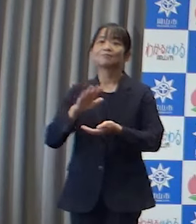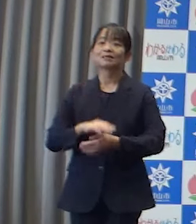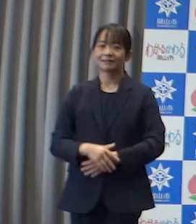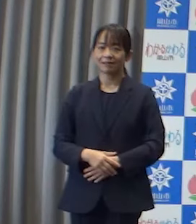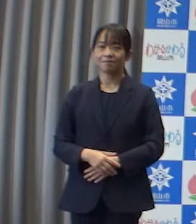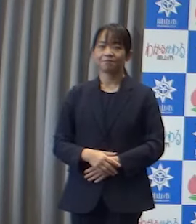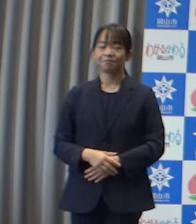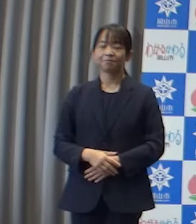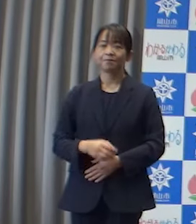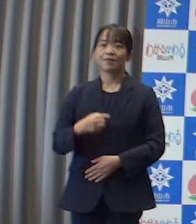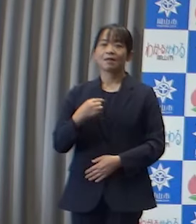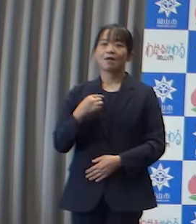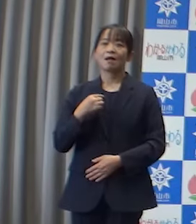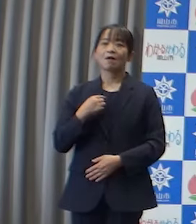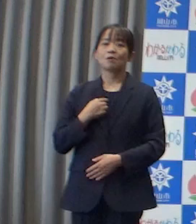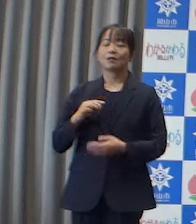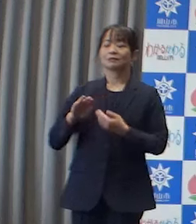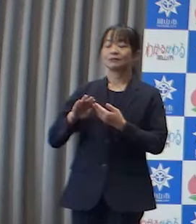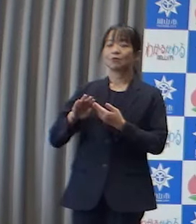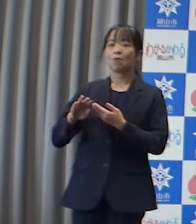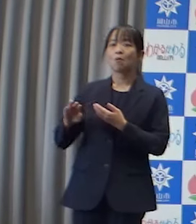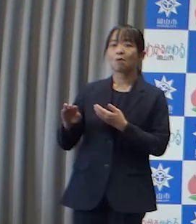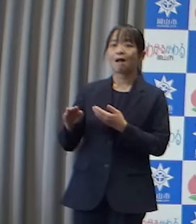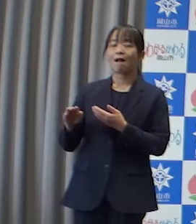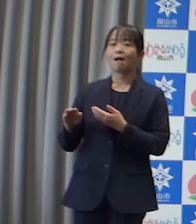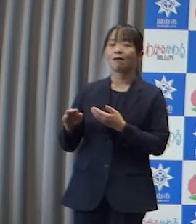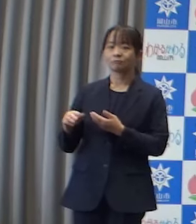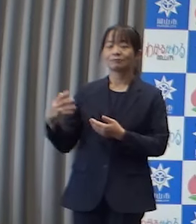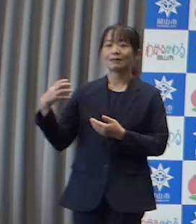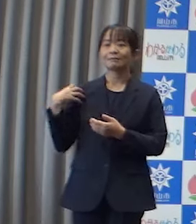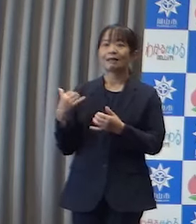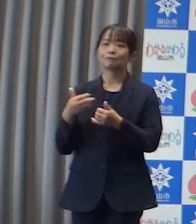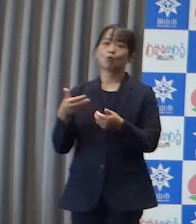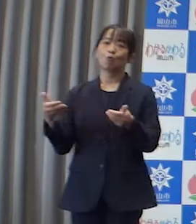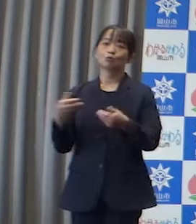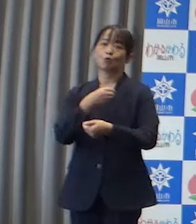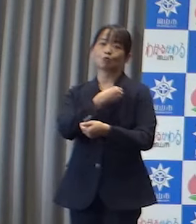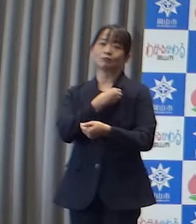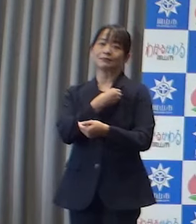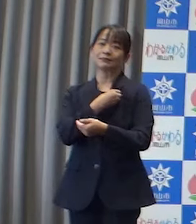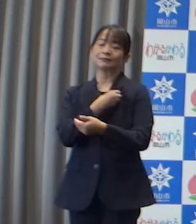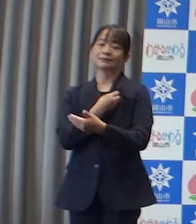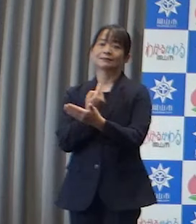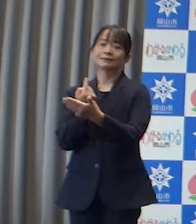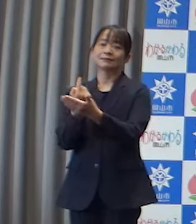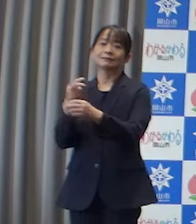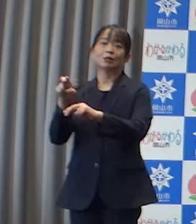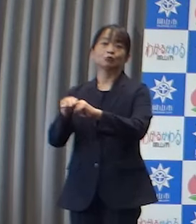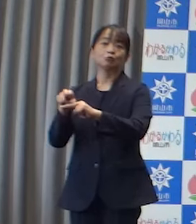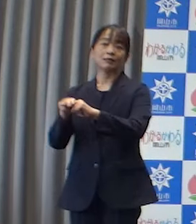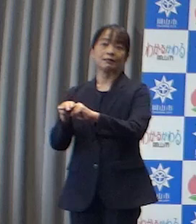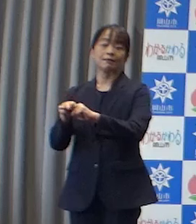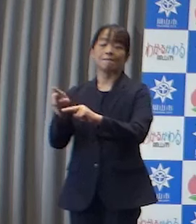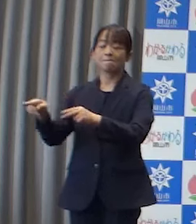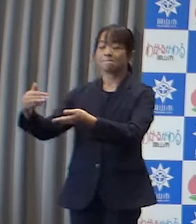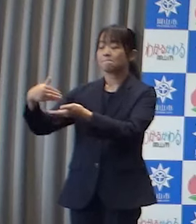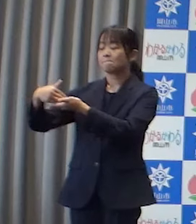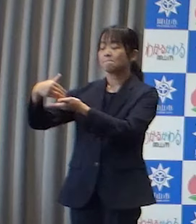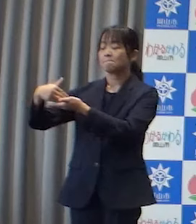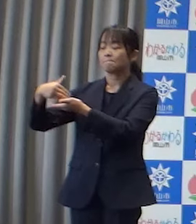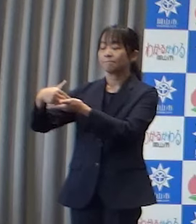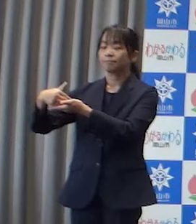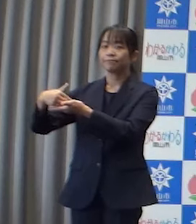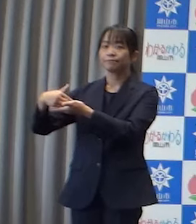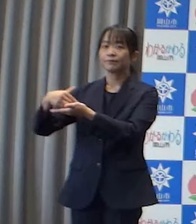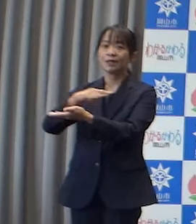私以外はフルで市の担当職員参加しておりましたけれども、彼らから話を聞くと、